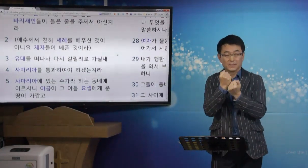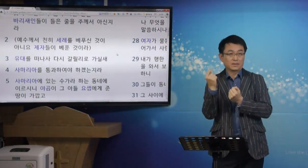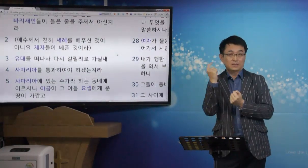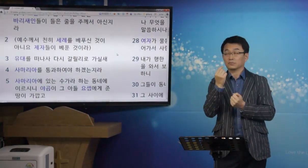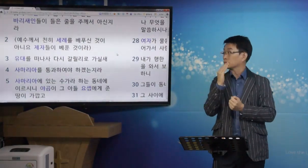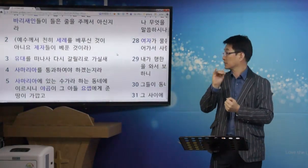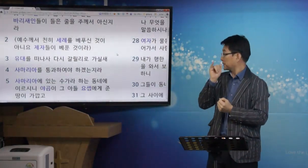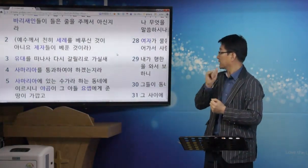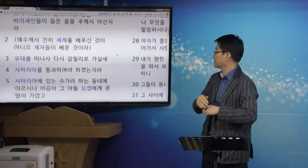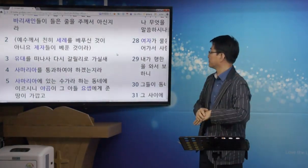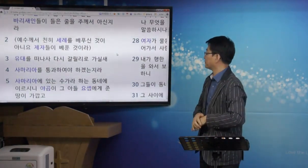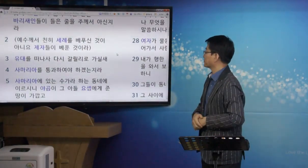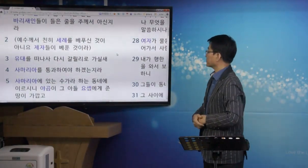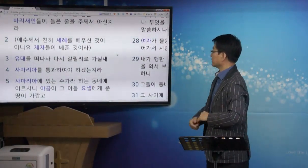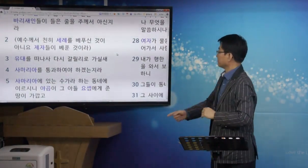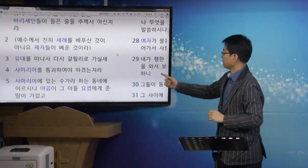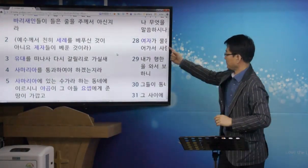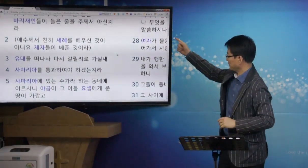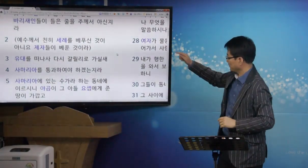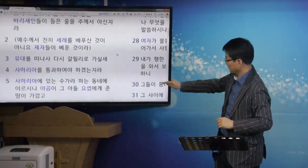나중에 설명을 더 들을 수 있을 것 같습니다.